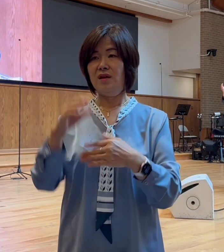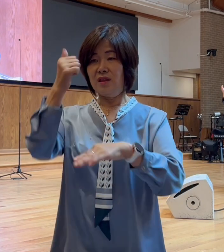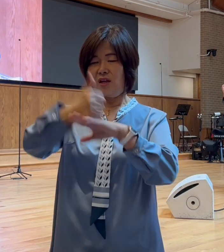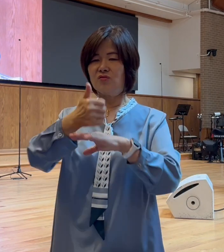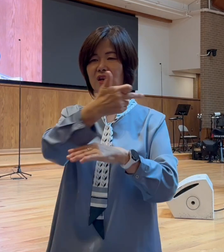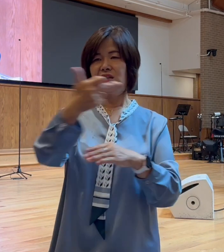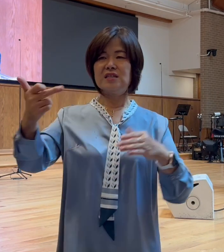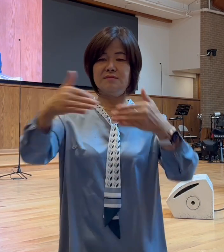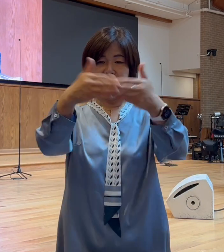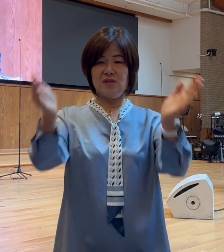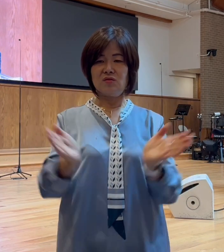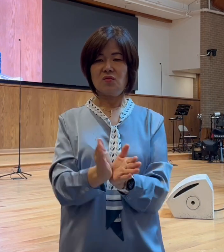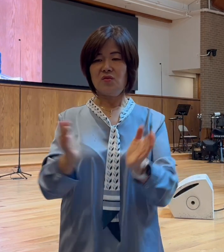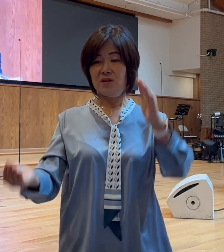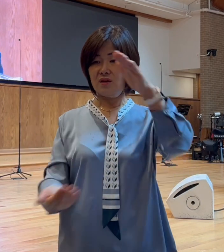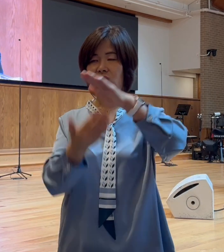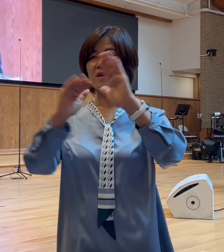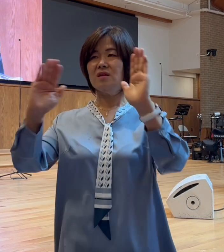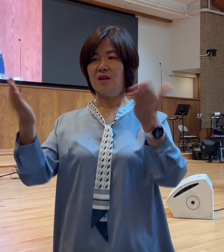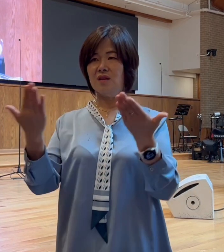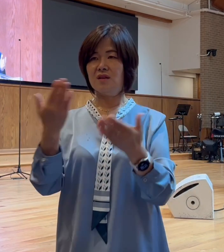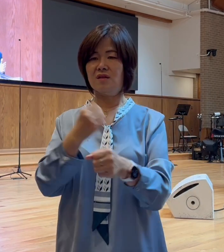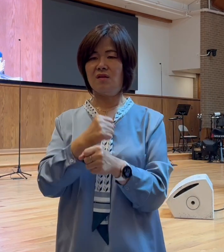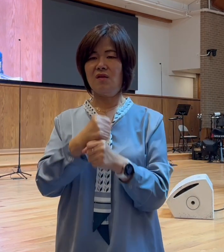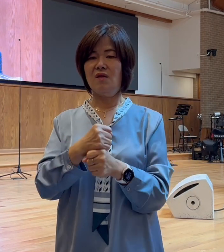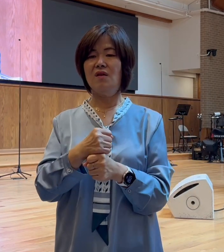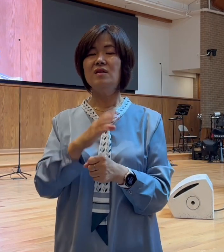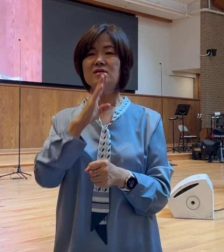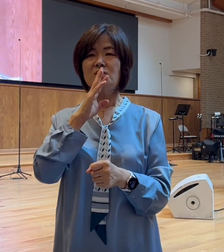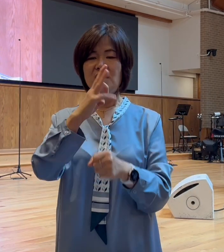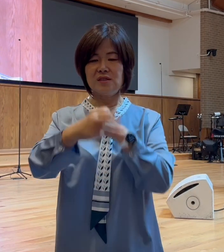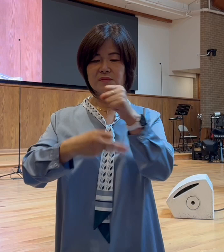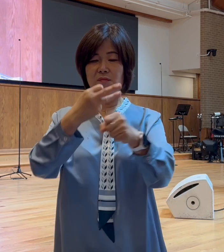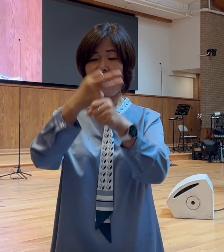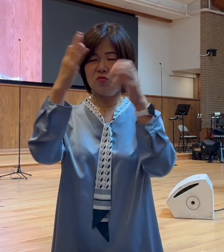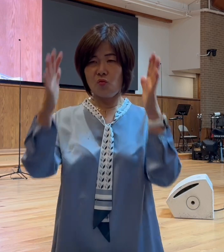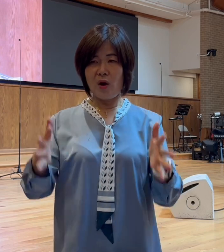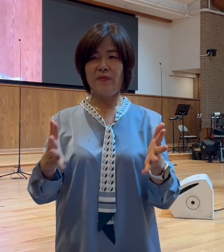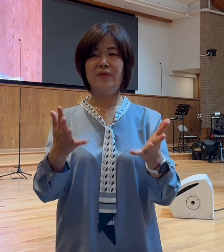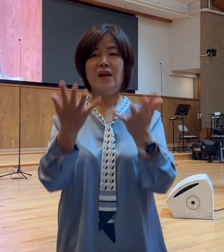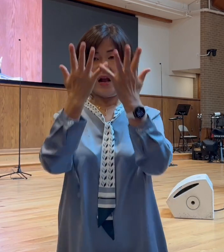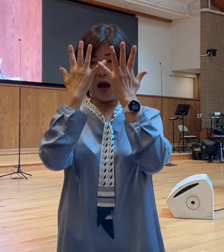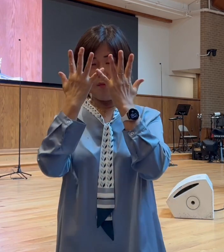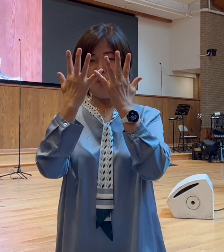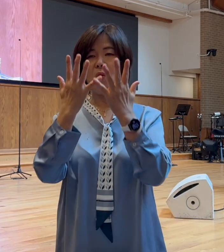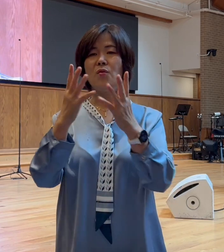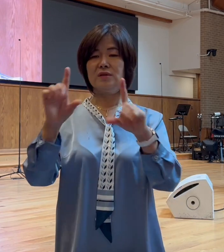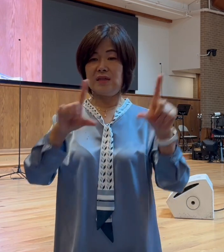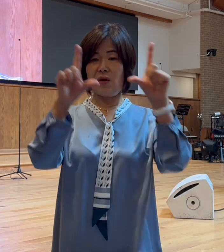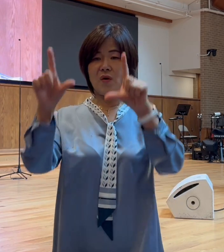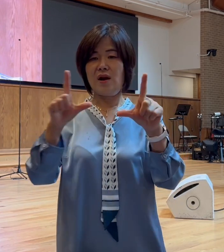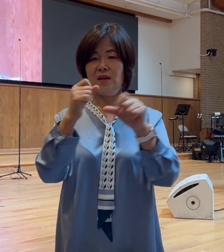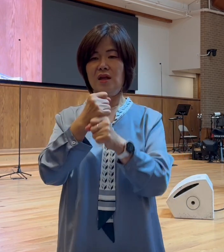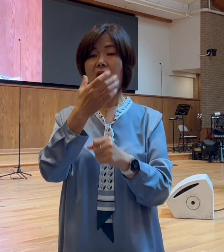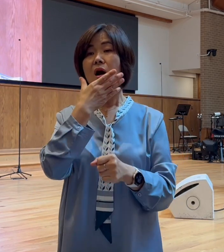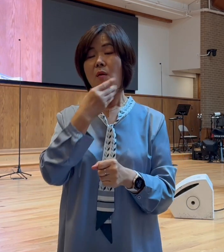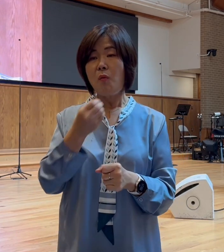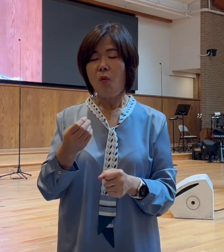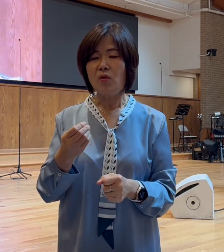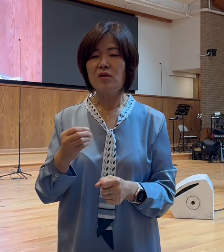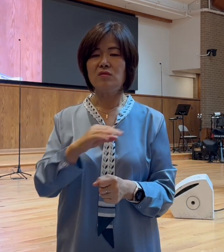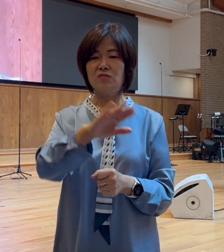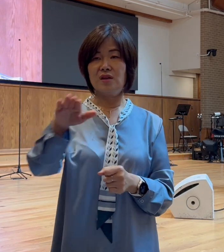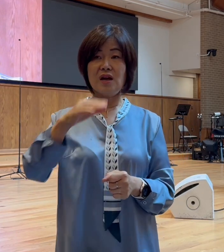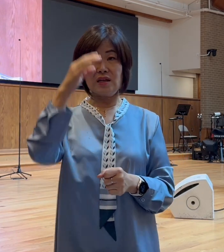큰 민족이 되는 건 요셉의 경우에 13년, 10년의 노예와 3년의 감옥 생활할 때에는 복을,